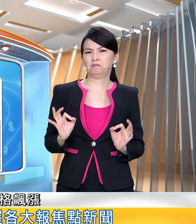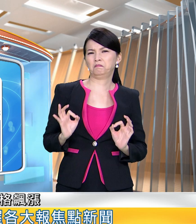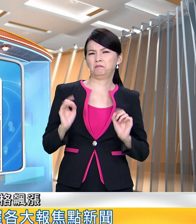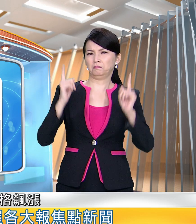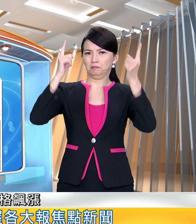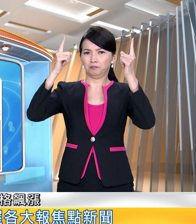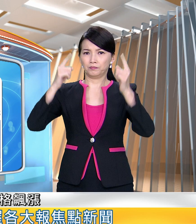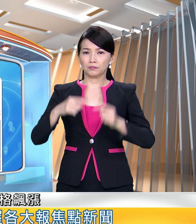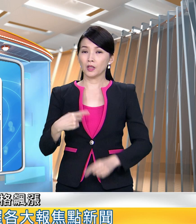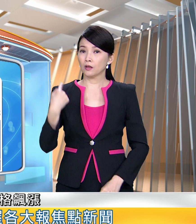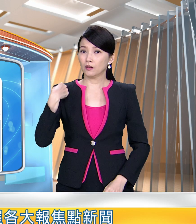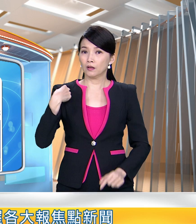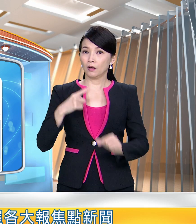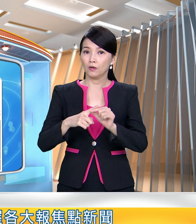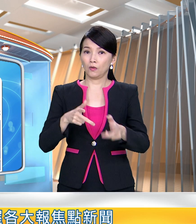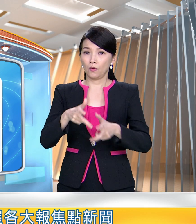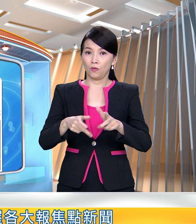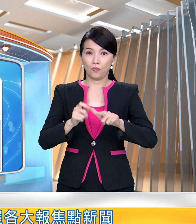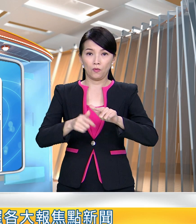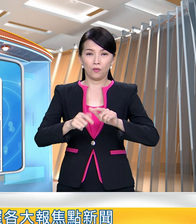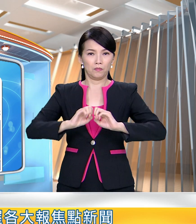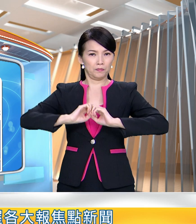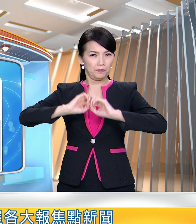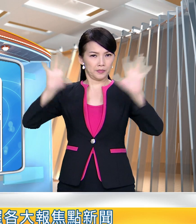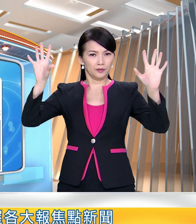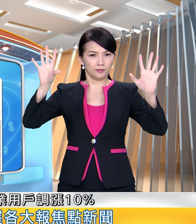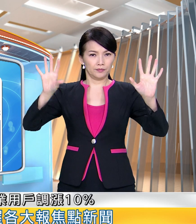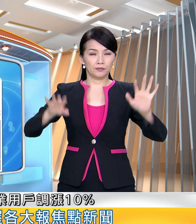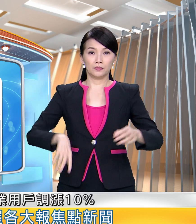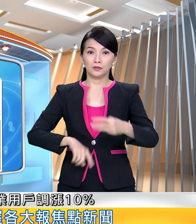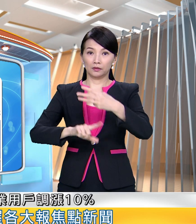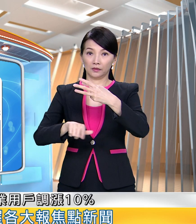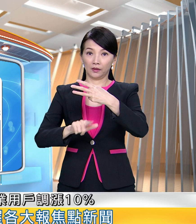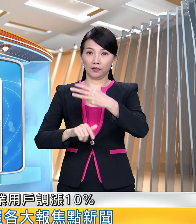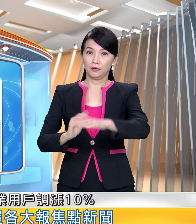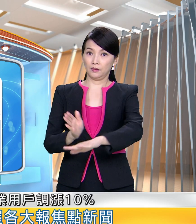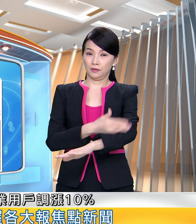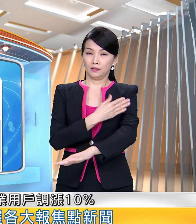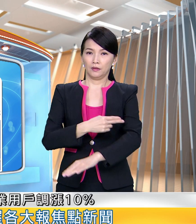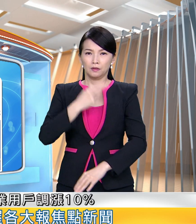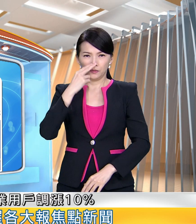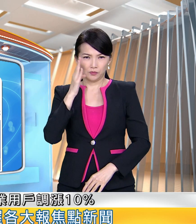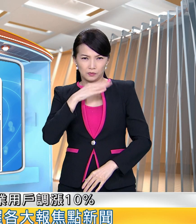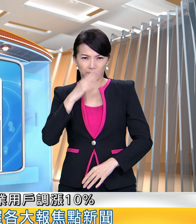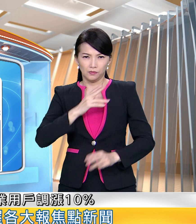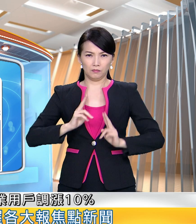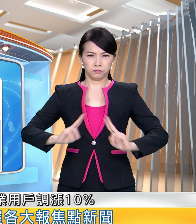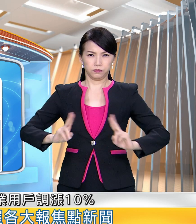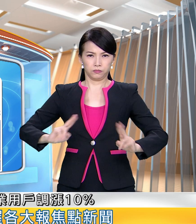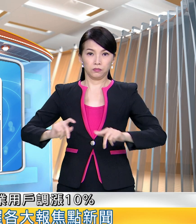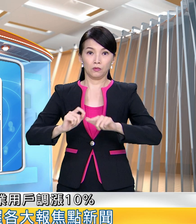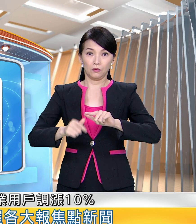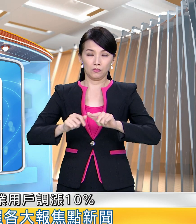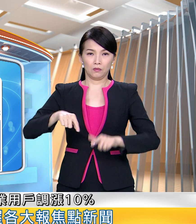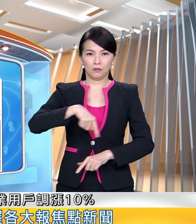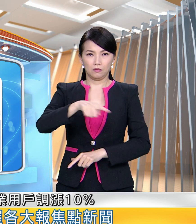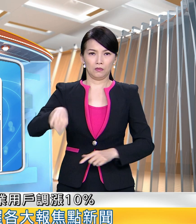价格飙涨，中油昨天宣布3月起天然气电业用户调